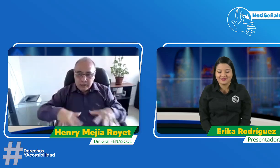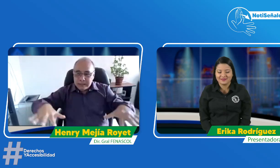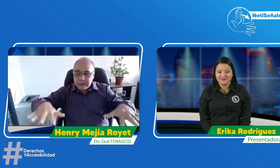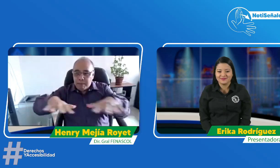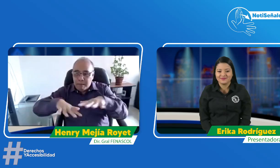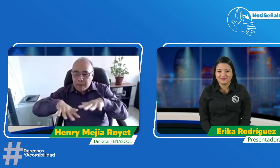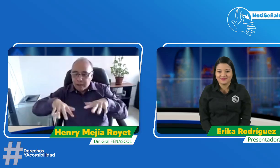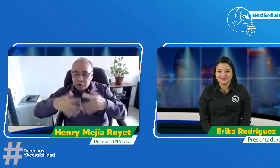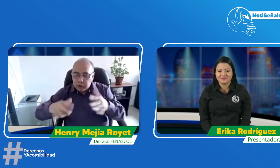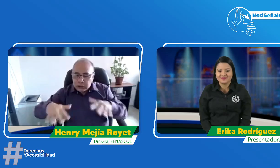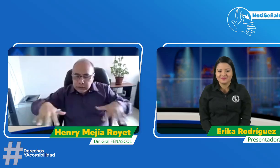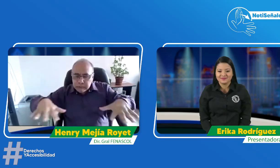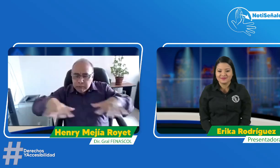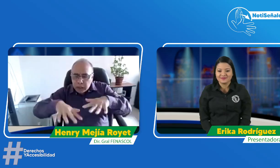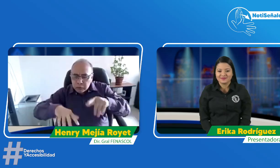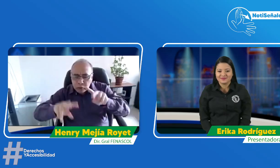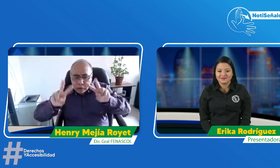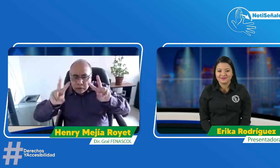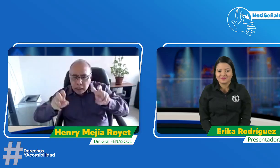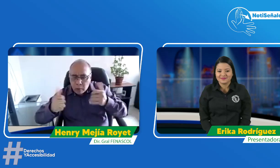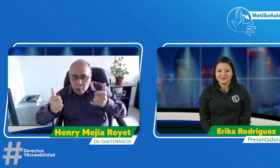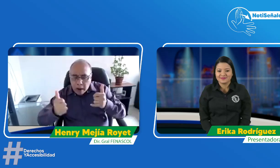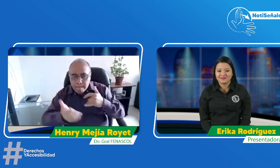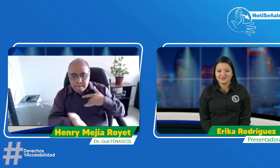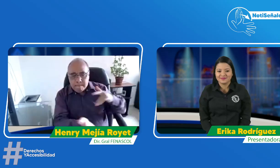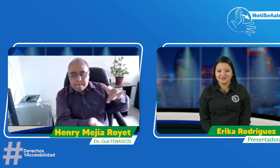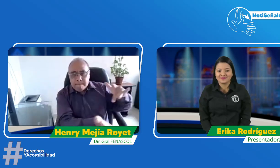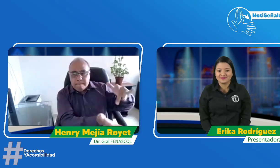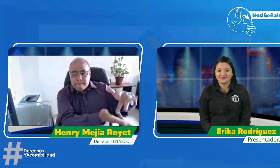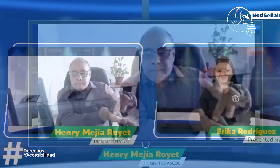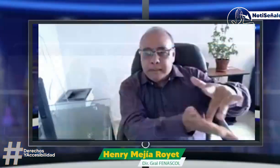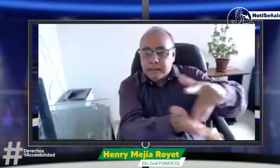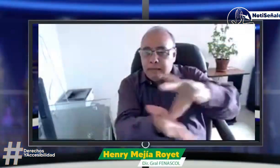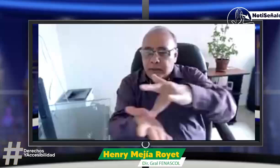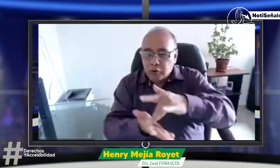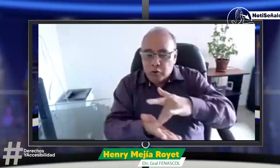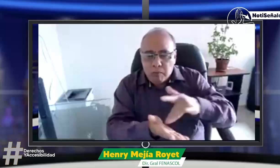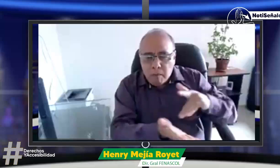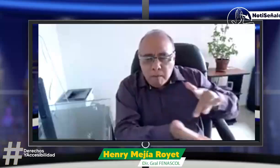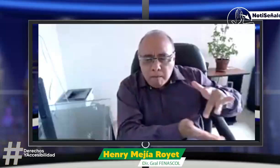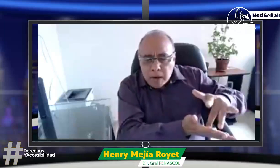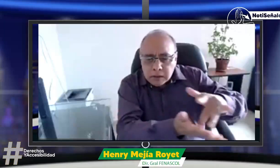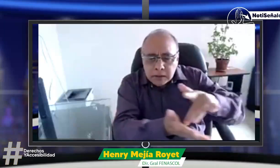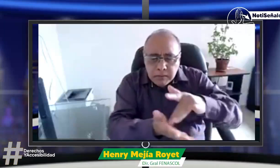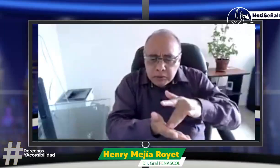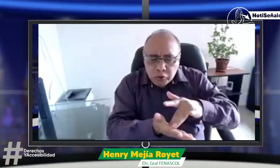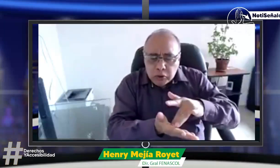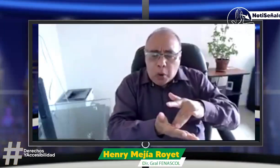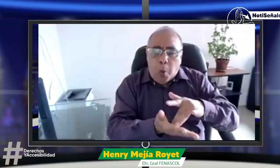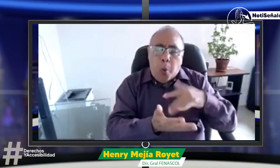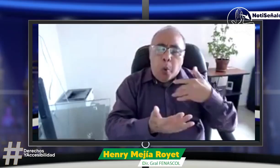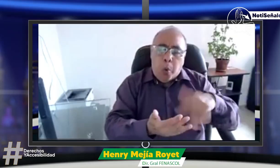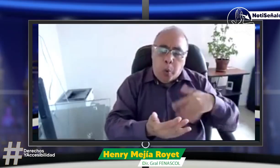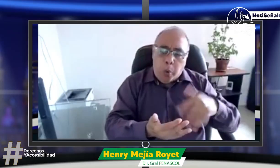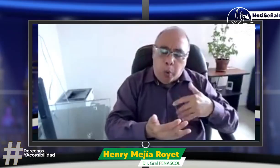NotiSeñales. El día de hoy tenemos un espacio muy importante en el cual vamos a hablar